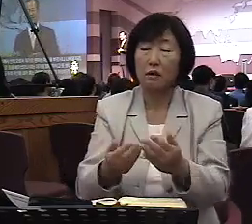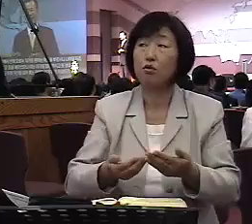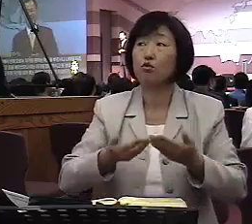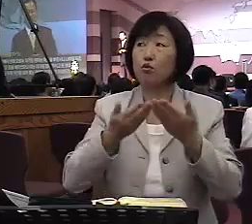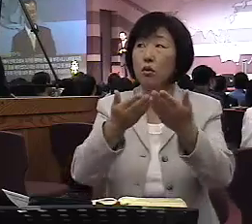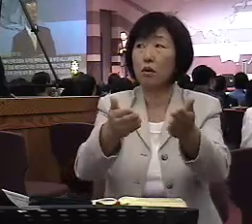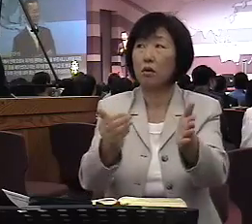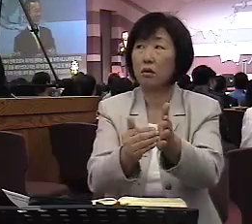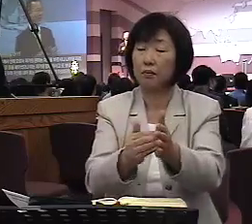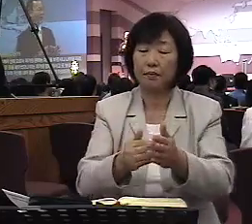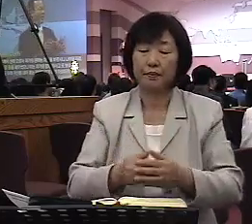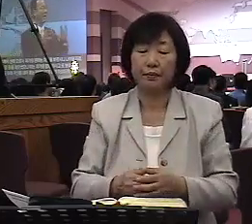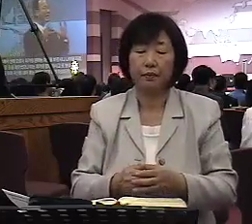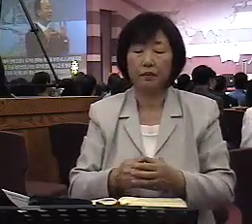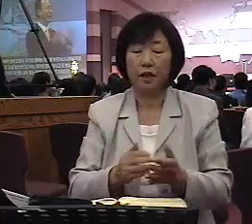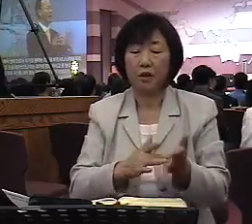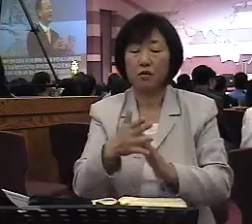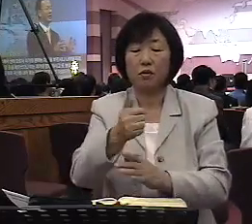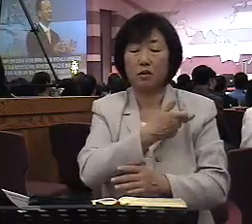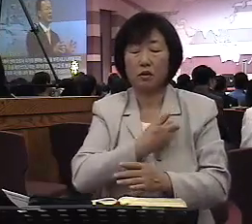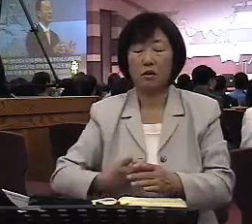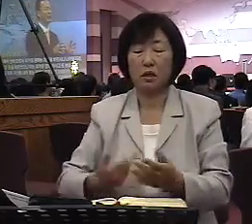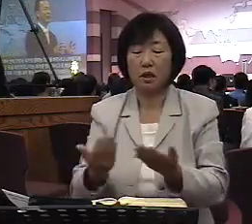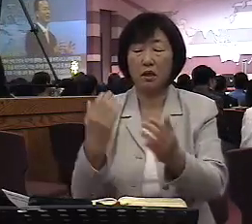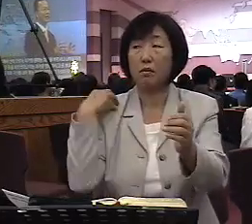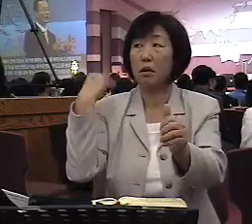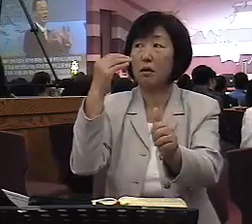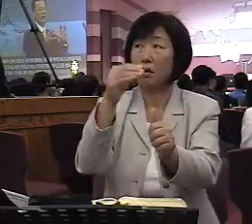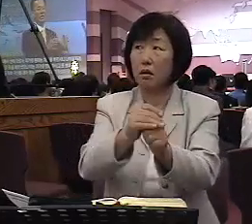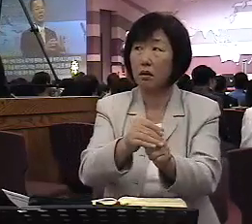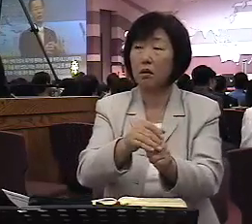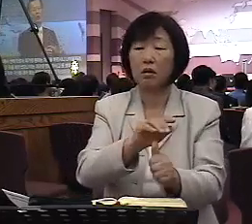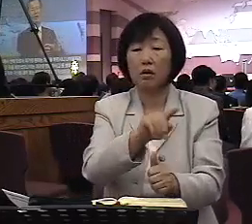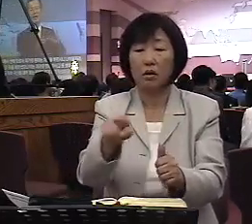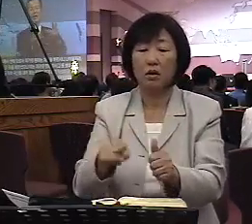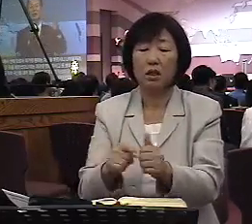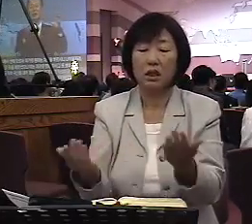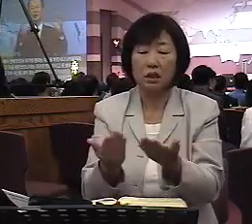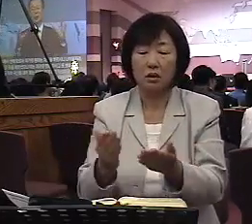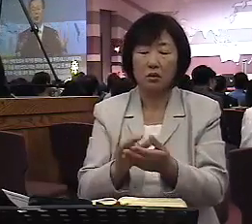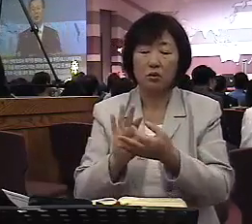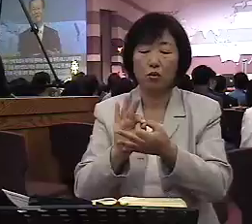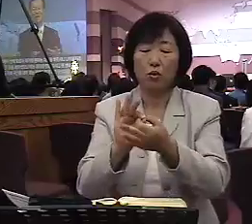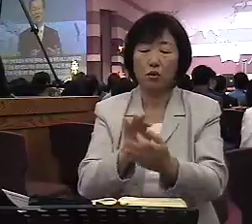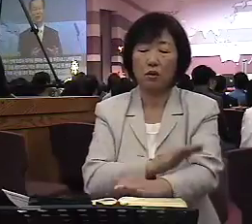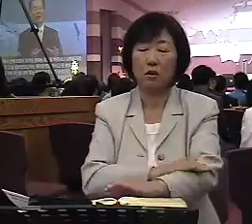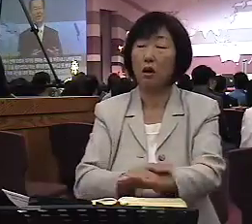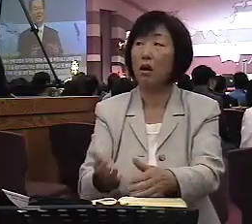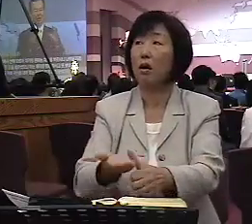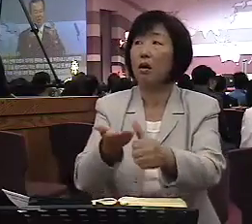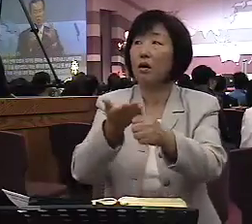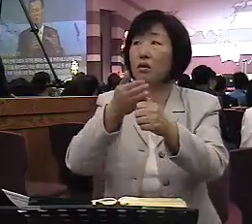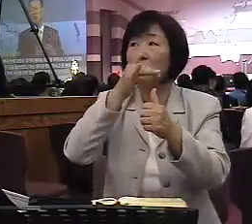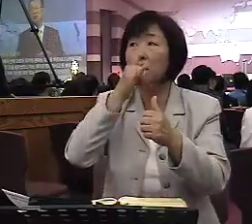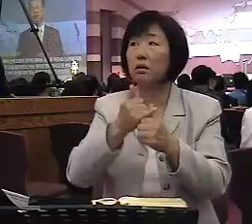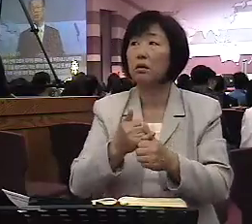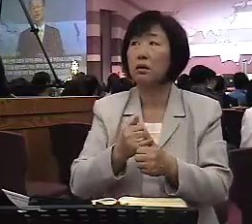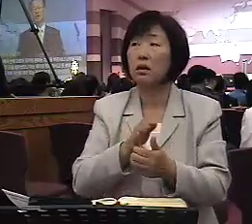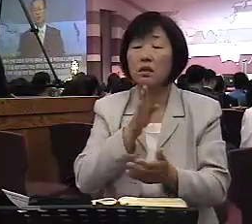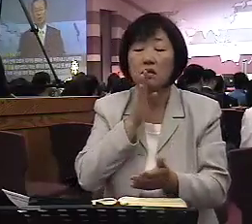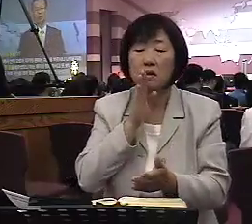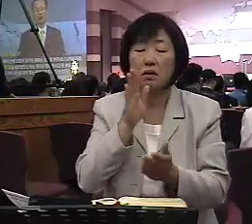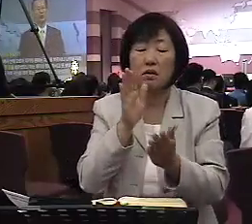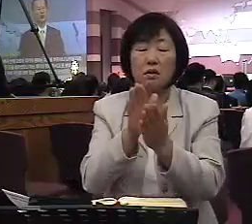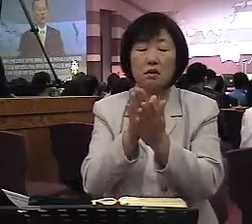거예요. 예수님은 제자들에게 일을 맡기시면서 그들이 이를 통해 자랄 수 있도록 그들에게